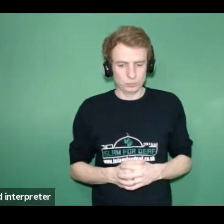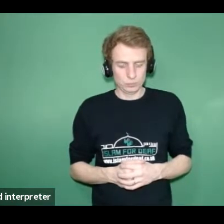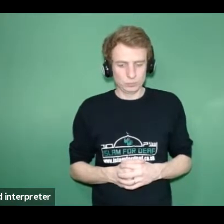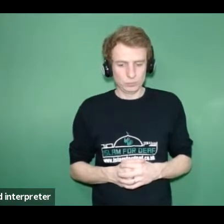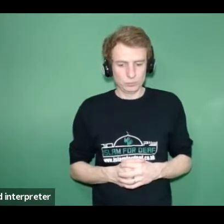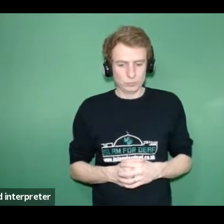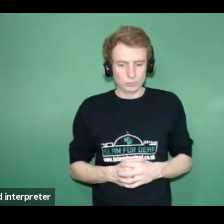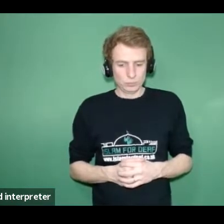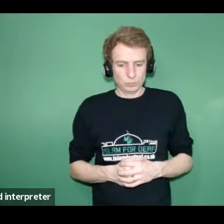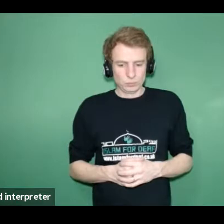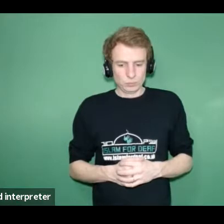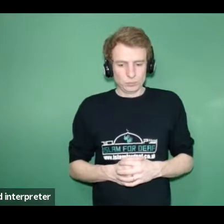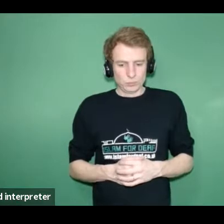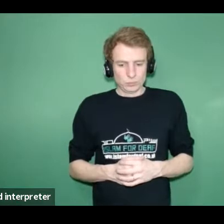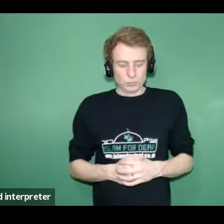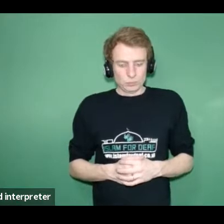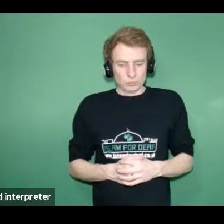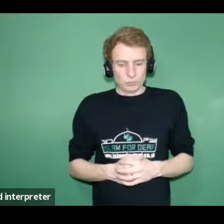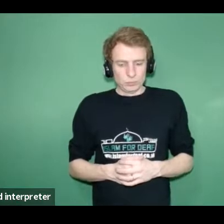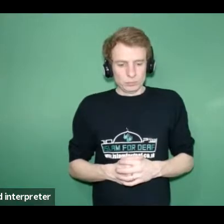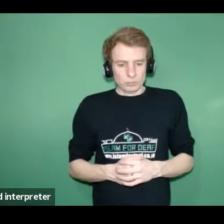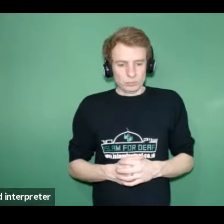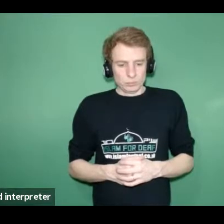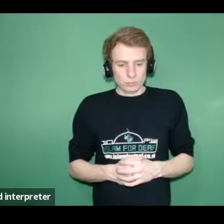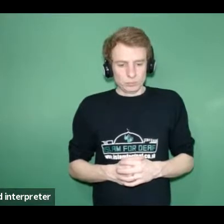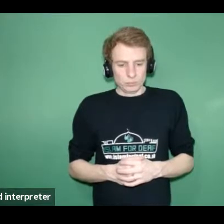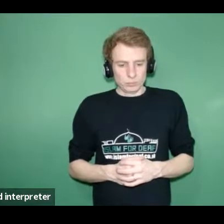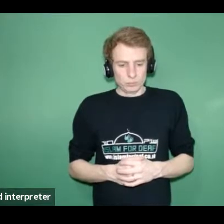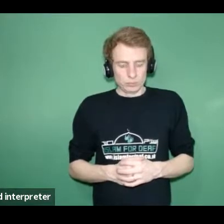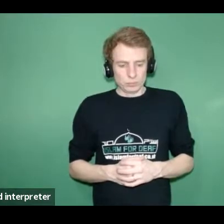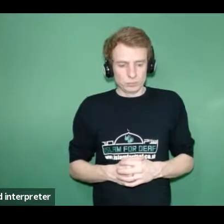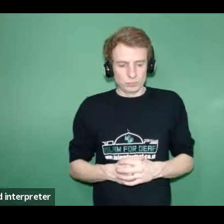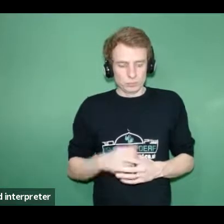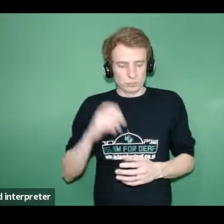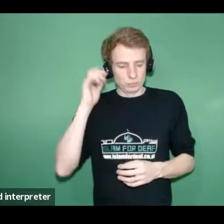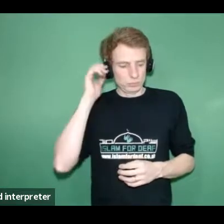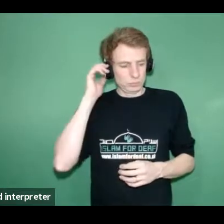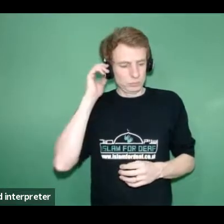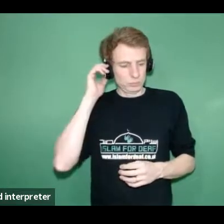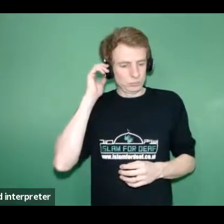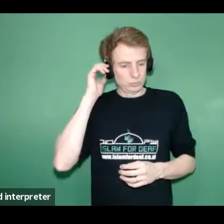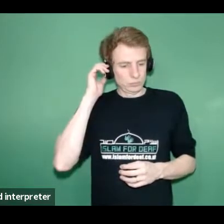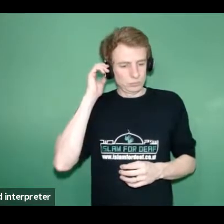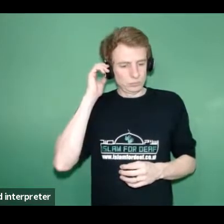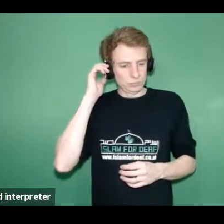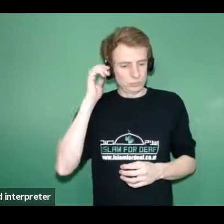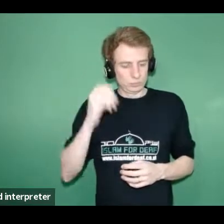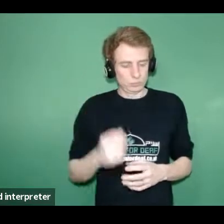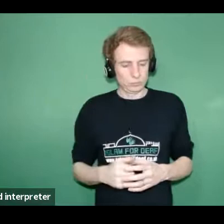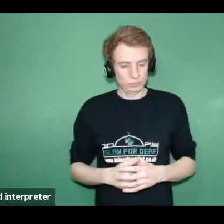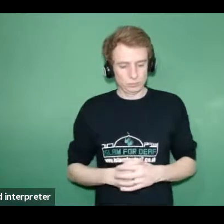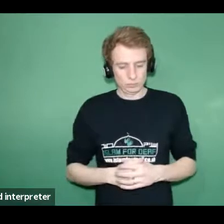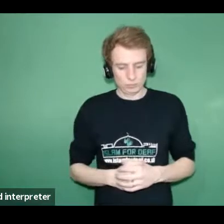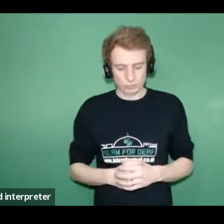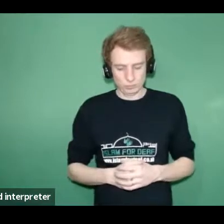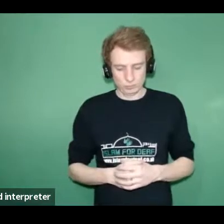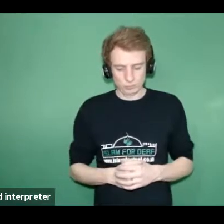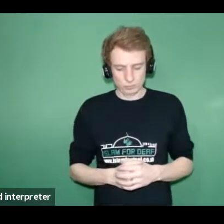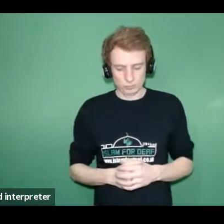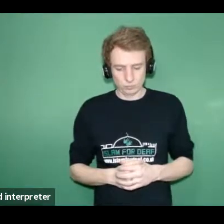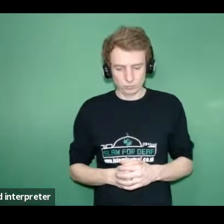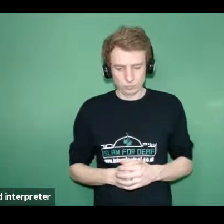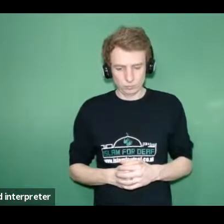هذا الإيمان صحيحا وأن يكون هذا الإيمان